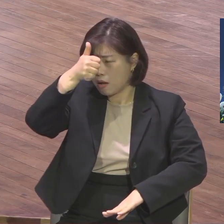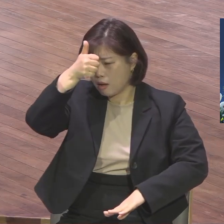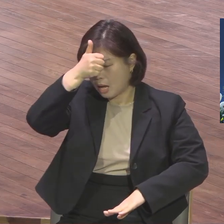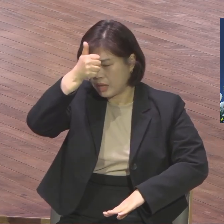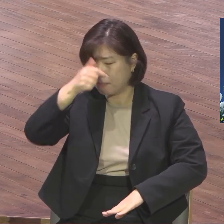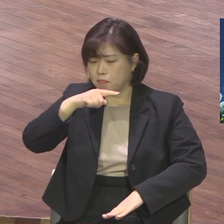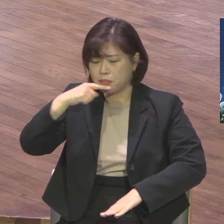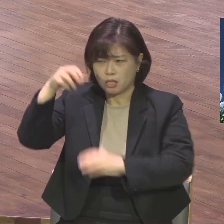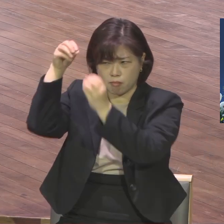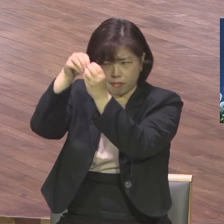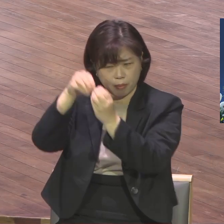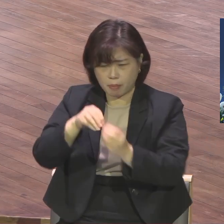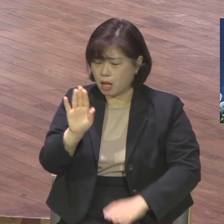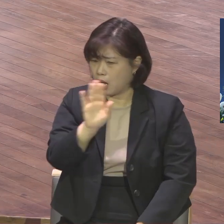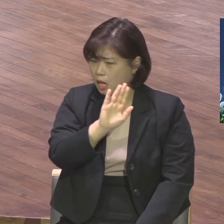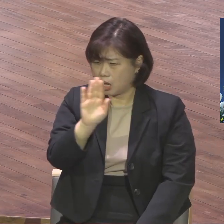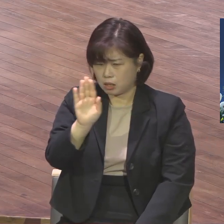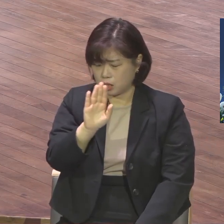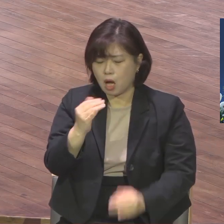거짓말이에요. 구원 없어요.